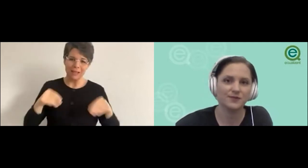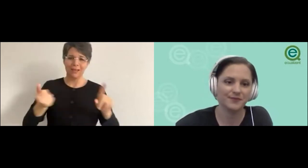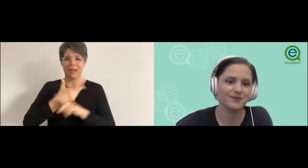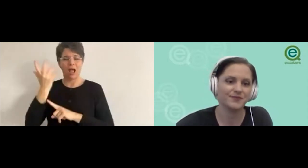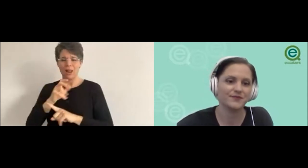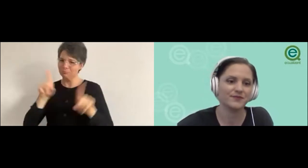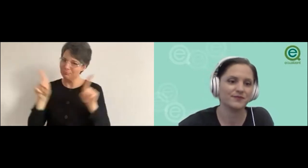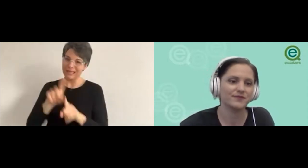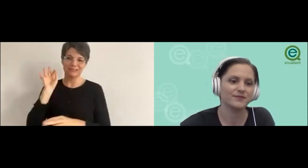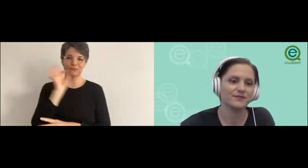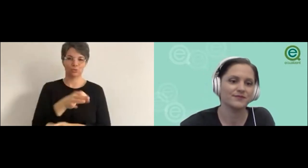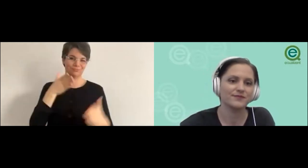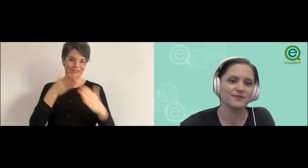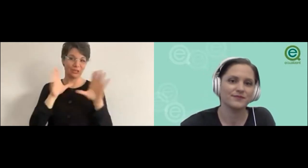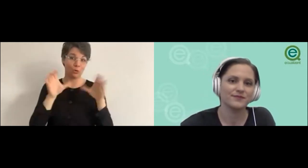sind.